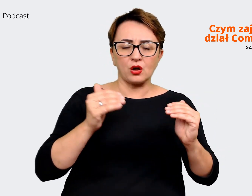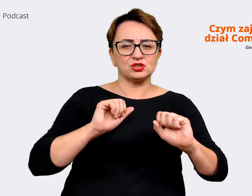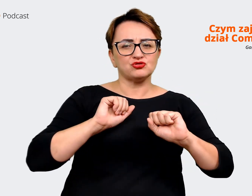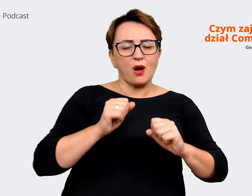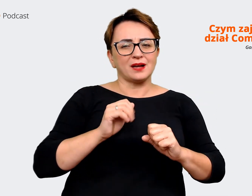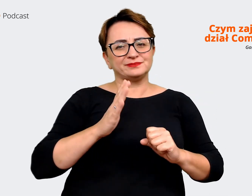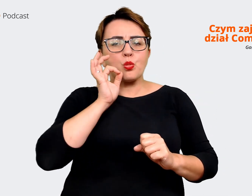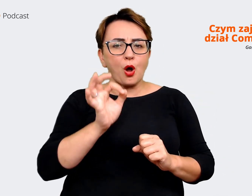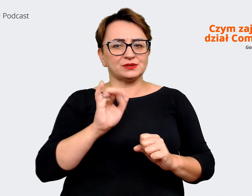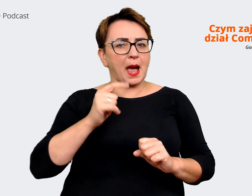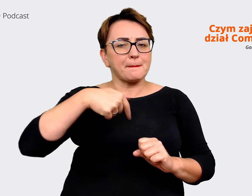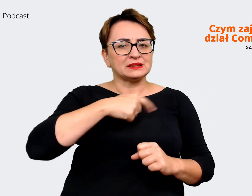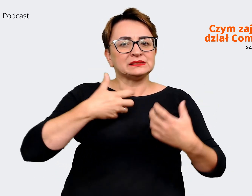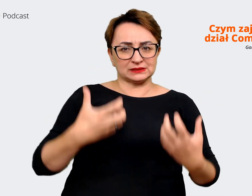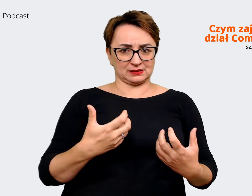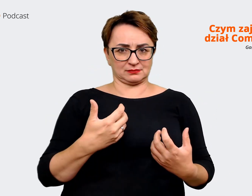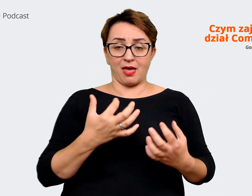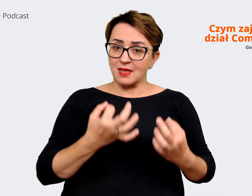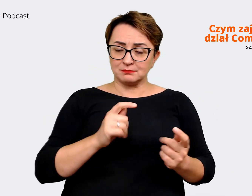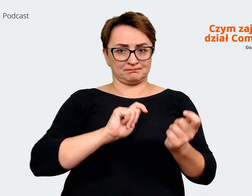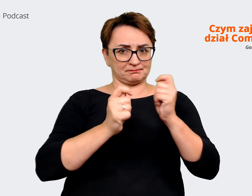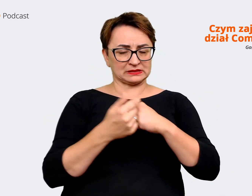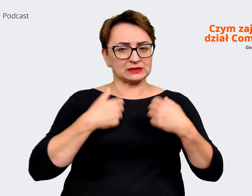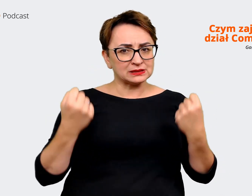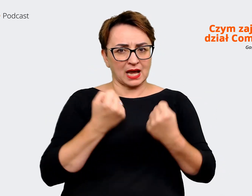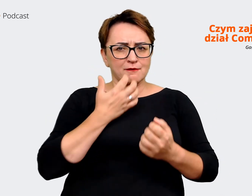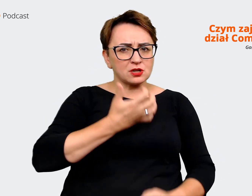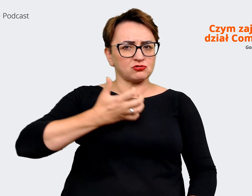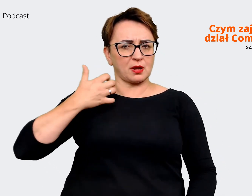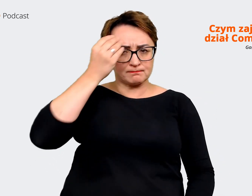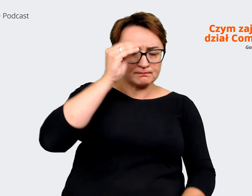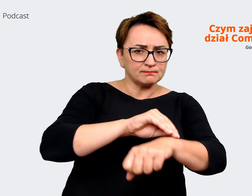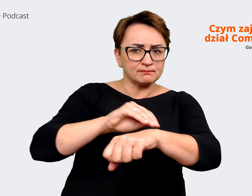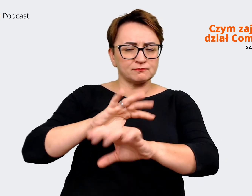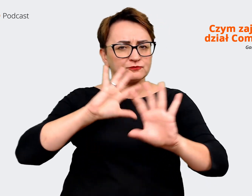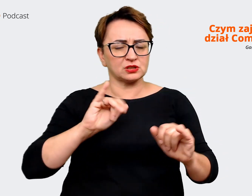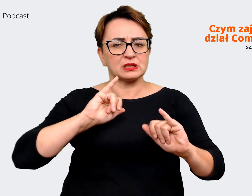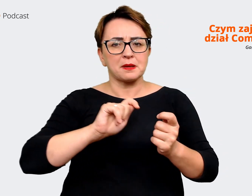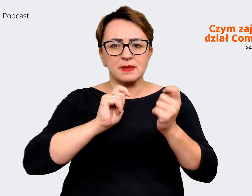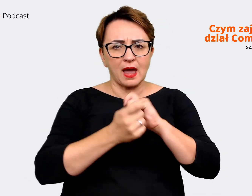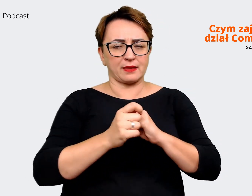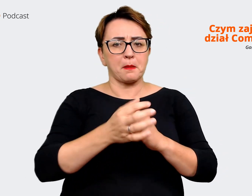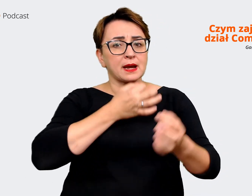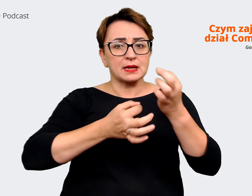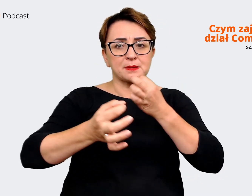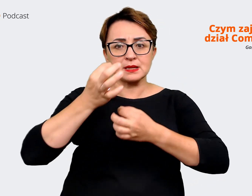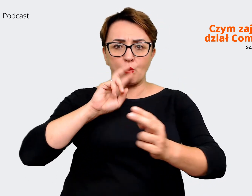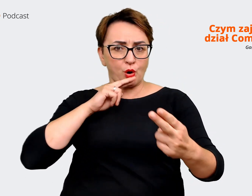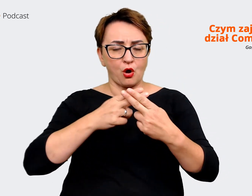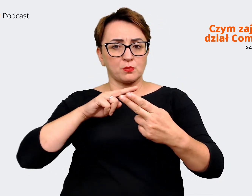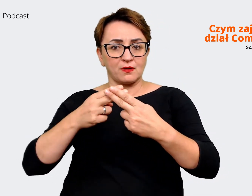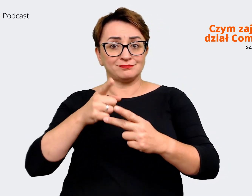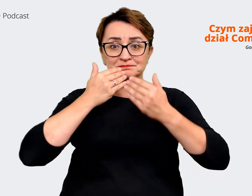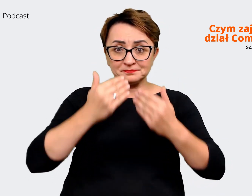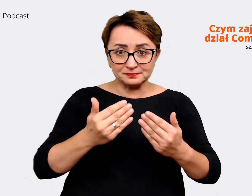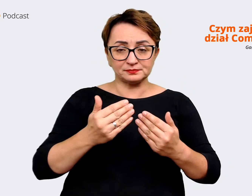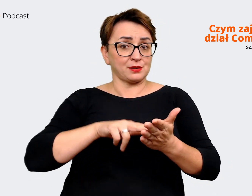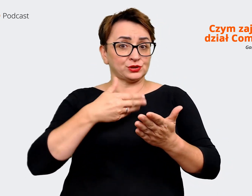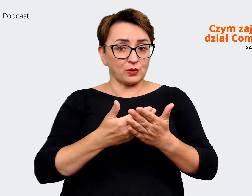zadowolony. Dbamy także o naszych merchantów. Obecnie staramy się przede wszystkim skupiać na komunikacji naszych merchantów, ponieważ wcześniej ta